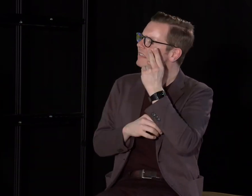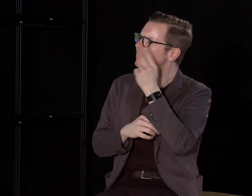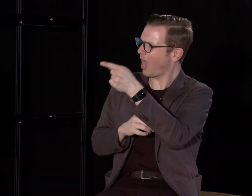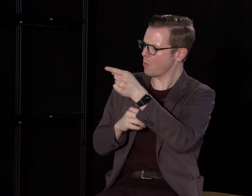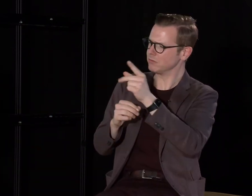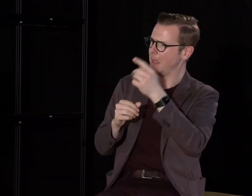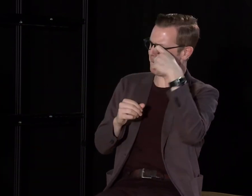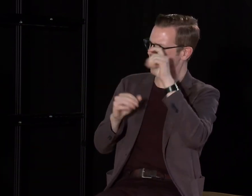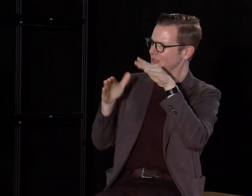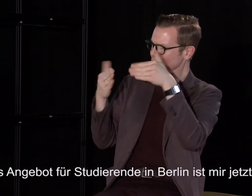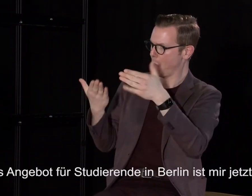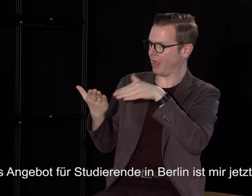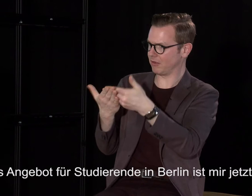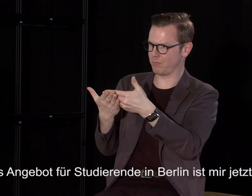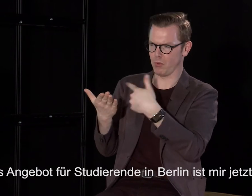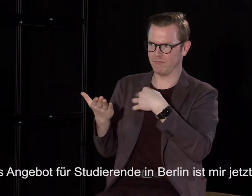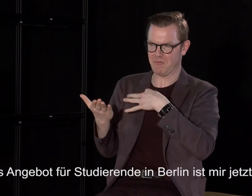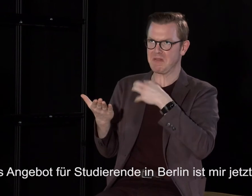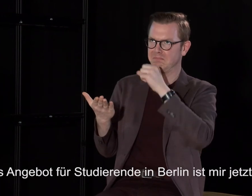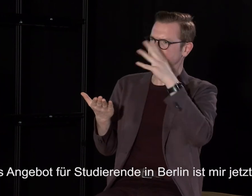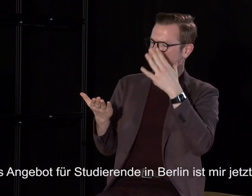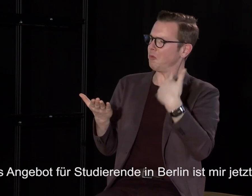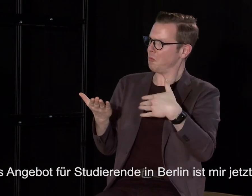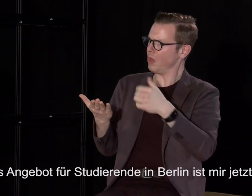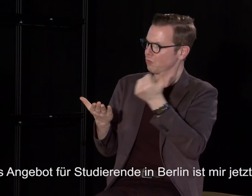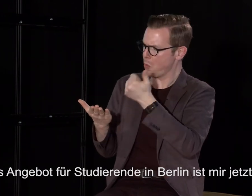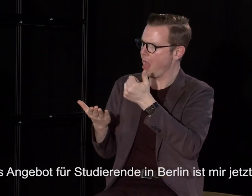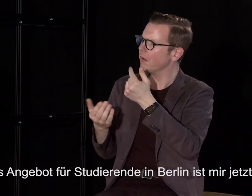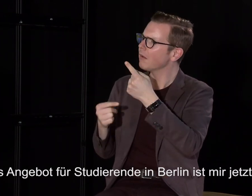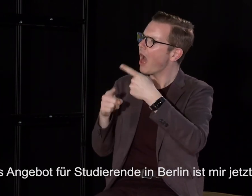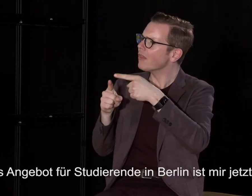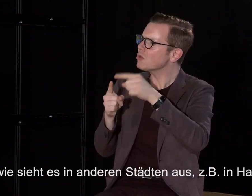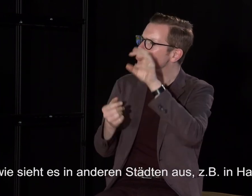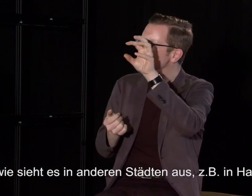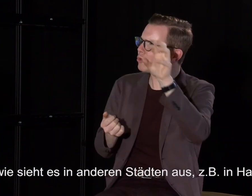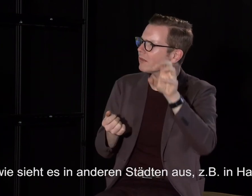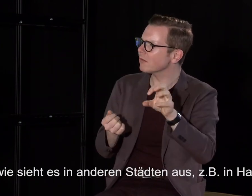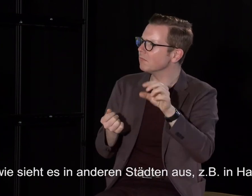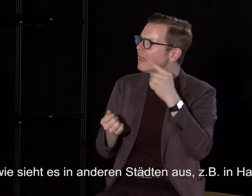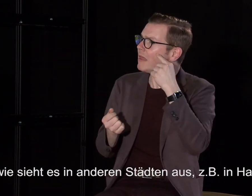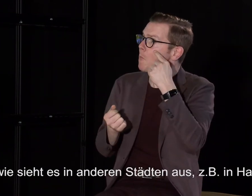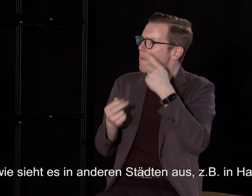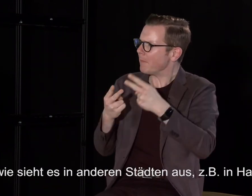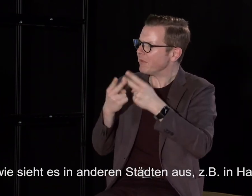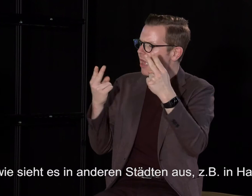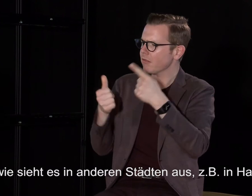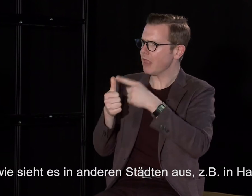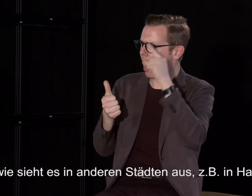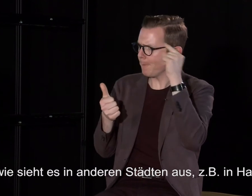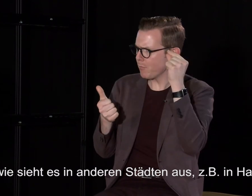Aber jetzt nochmal, wie sieht das Angebot in Berlin aus? Also das Angebot in Berlin ist jetzt klar, aber wie sieht es in anderen Städten aus? Zum Beispiel Hamburg, in